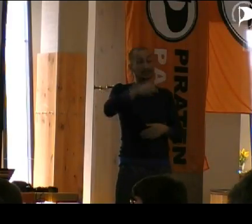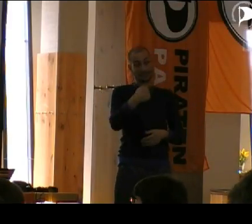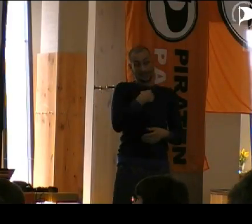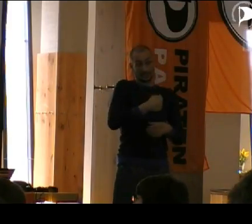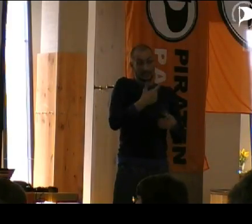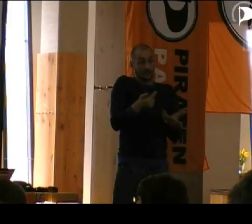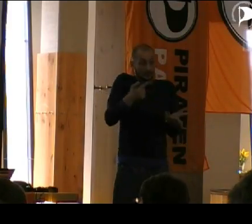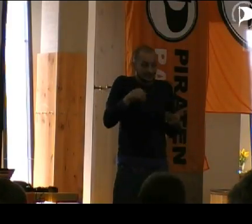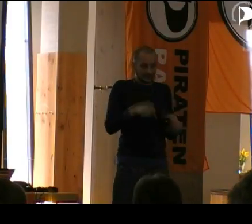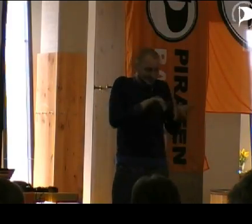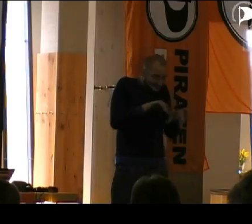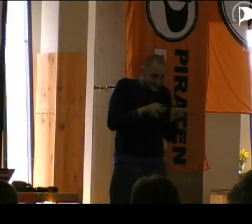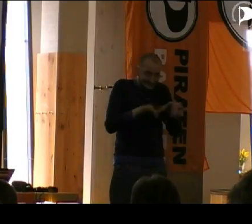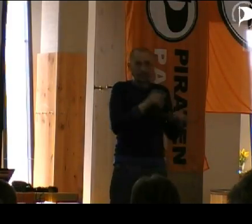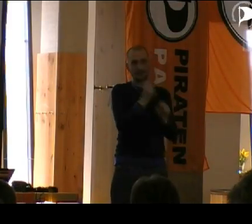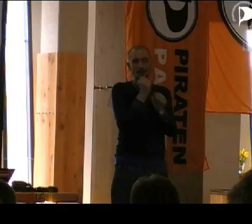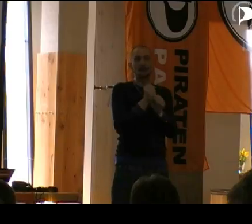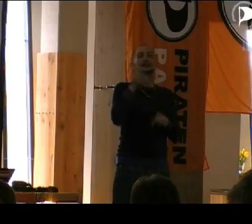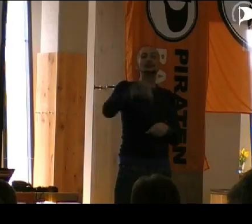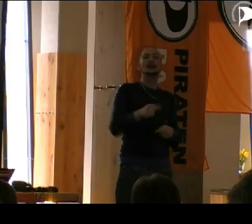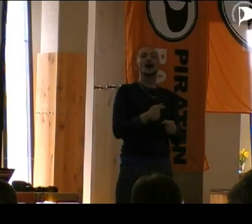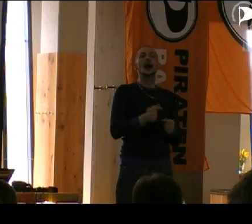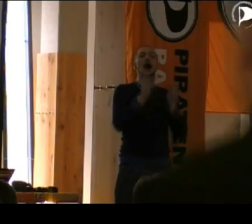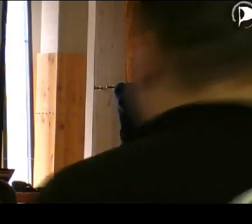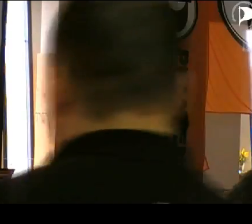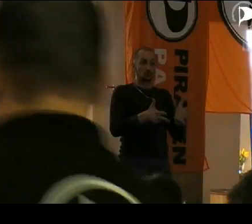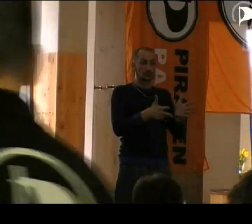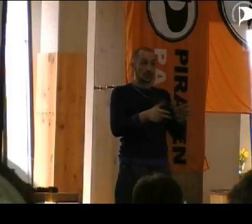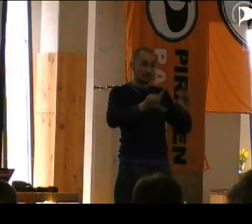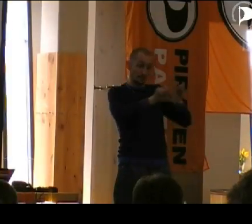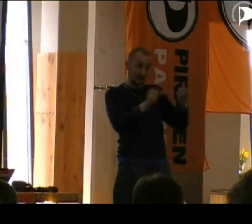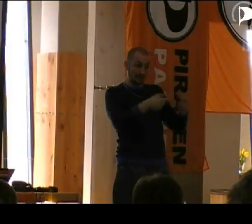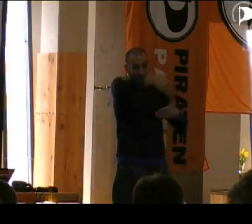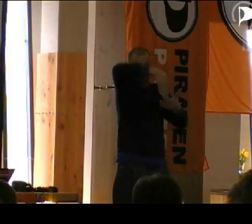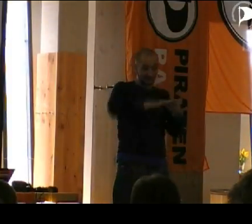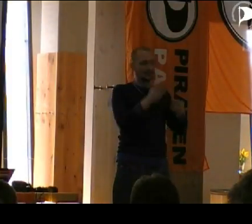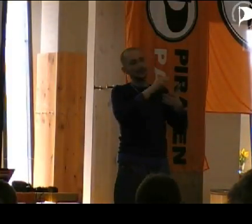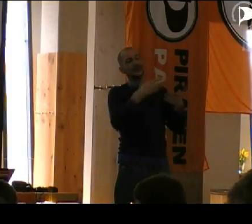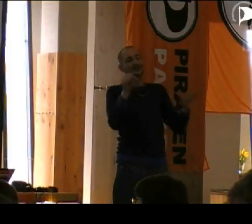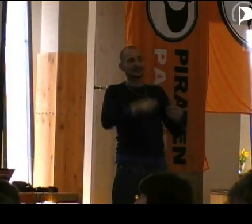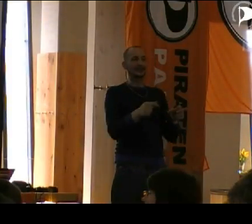genau wie sozusagen ja ich habe 807 eigentlich und so zurück